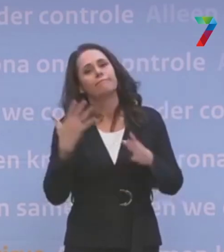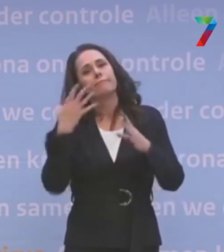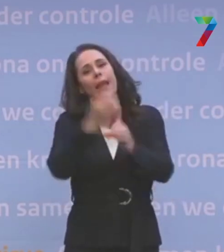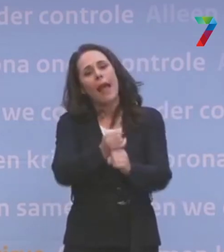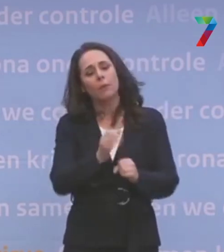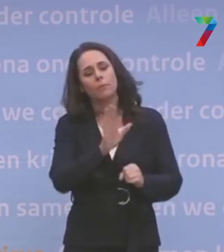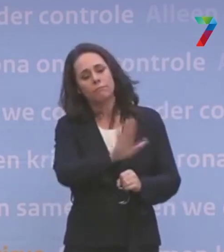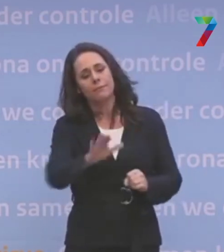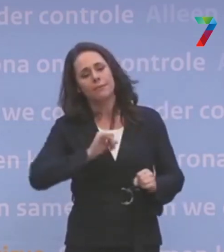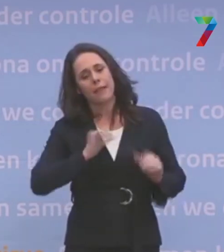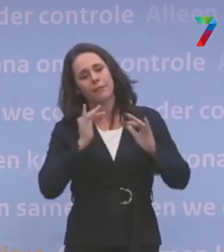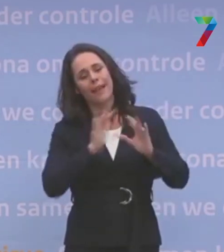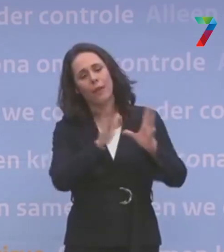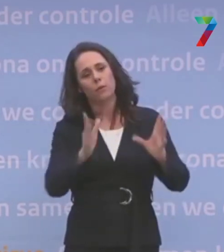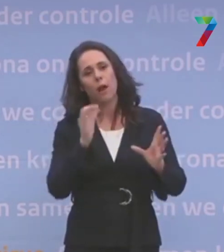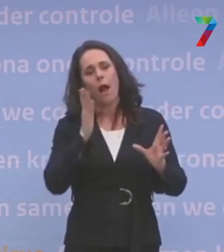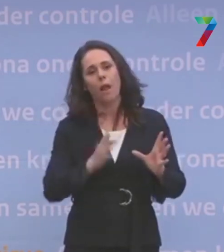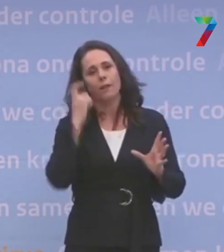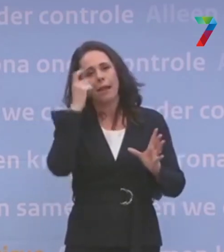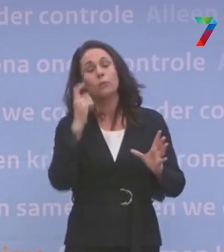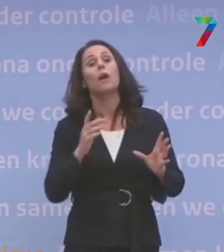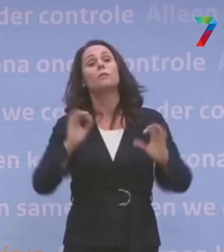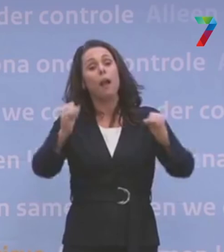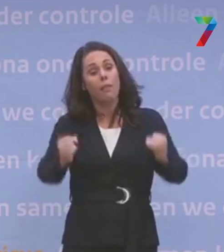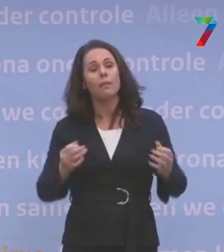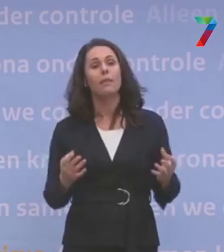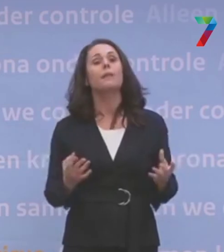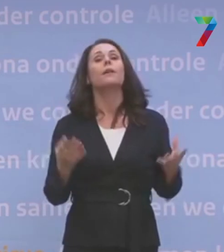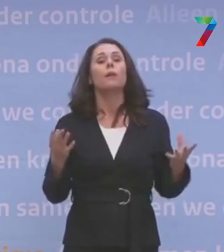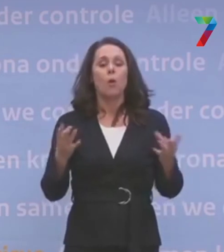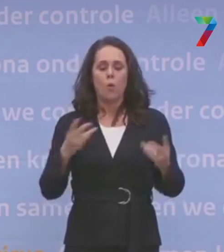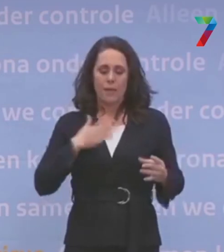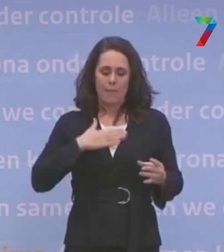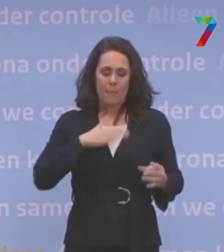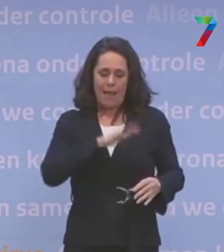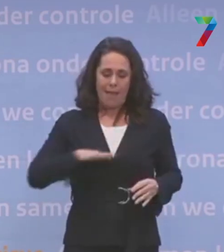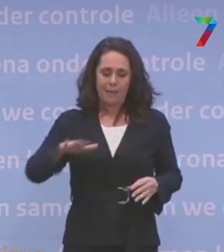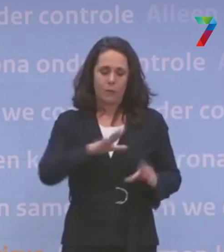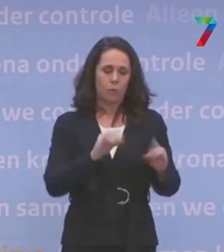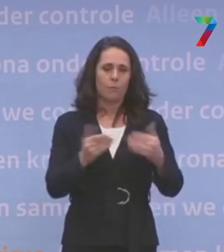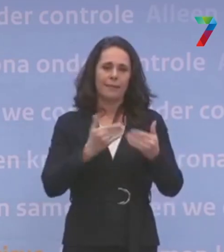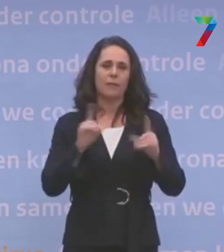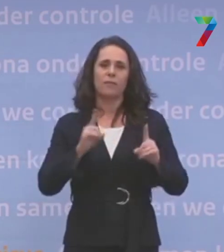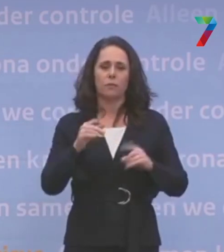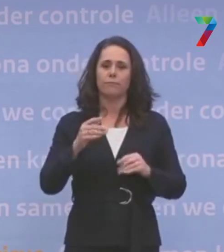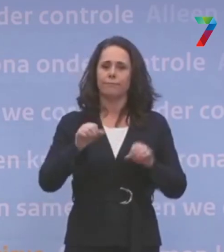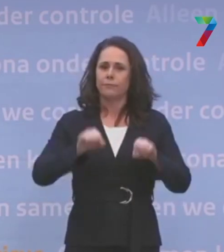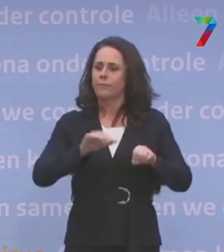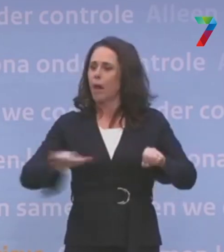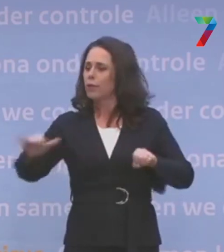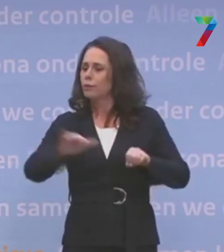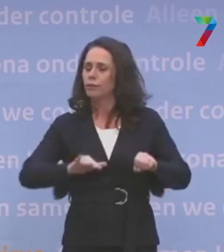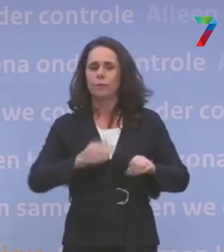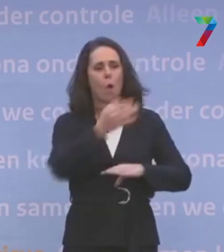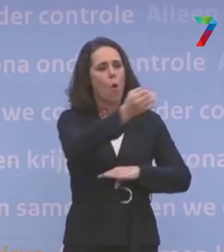eigen zaakje voor elkaar hebben. Dus dat ze hebben nagedacht, stel dat het kan, hoe gaan wij dat dan in onze sector handhaven? Of dat nou de bioscoop is, of een terras, of een horecabedrijf, dat